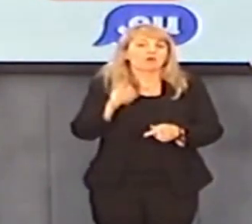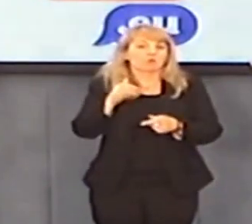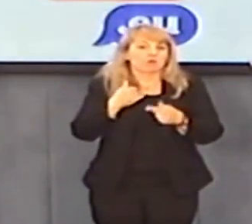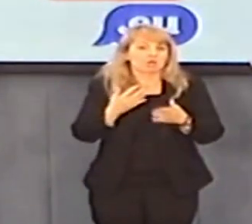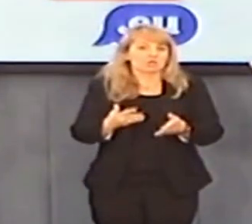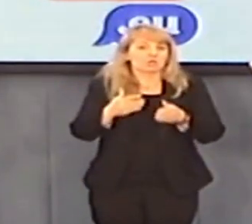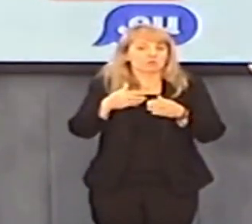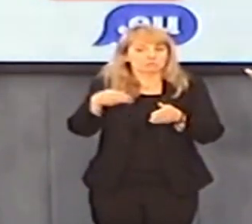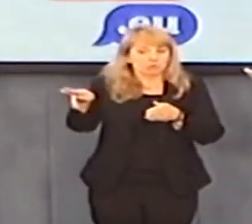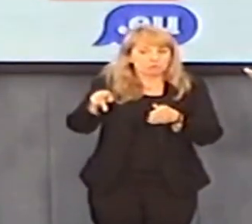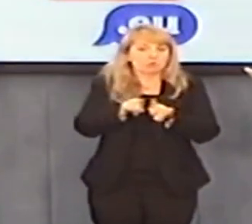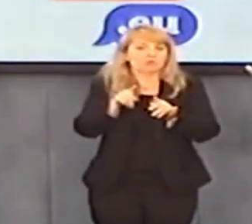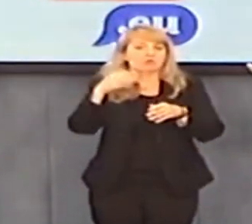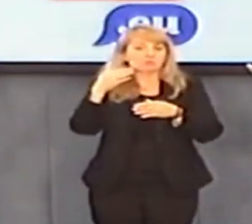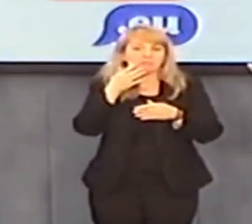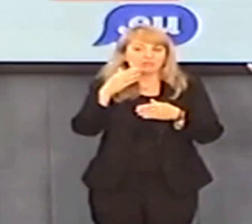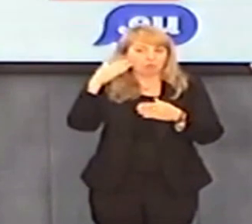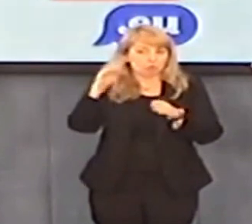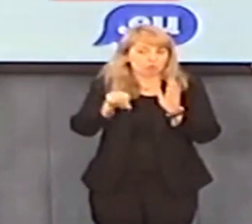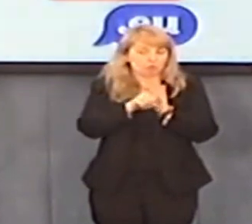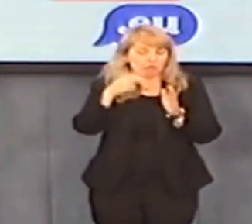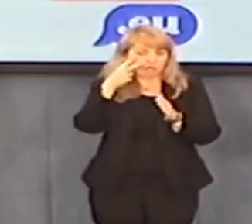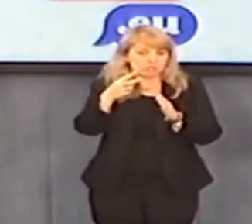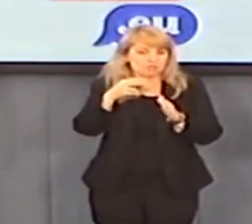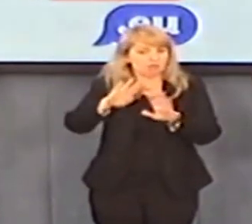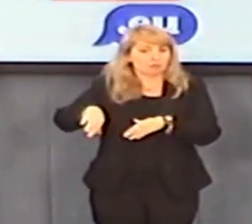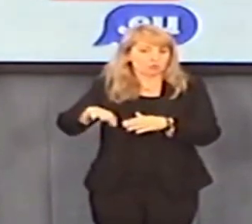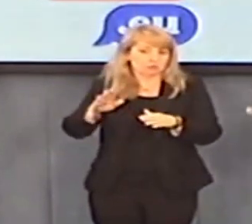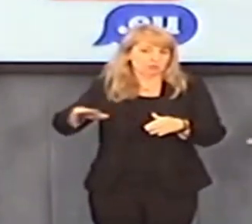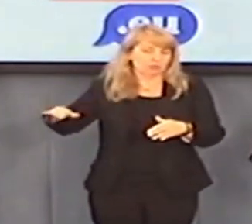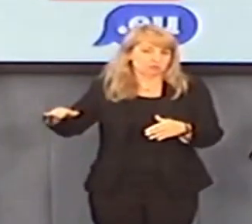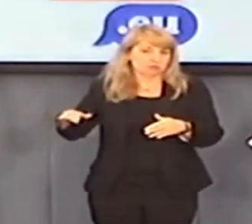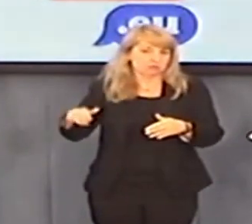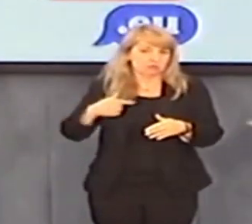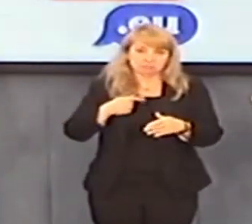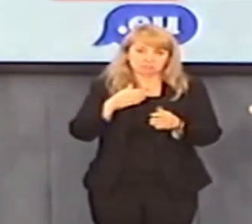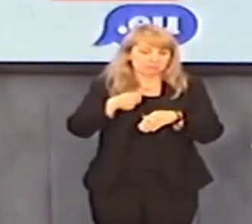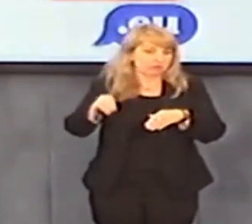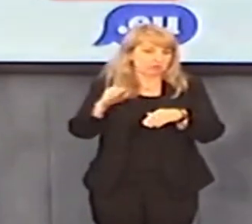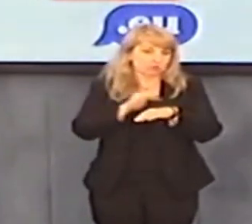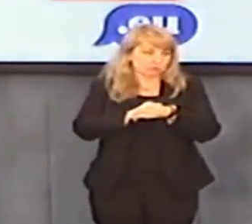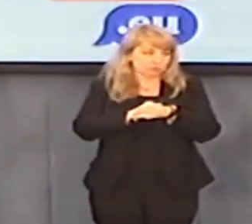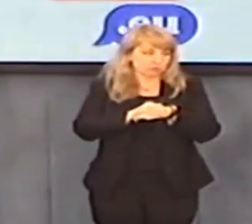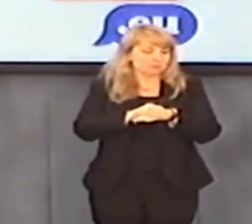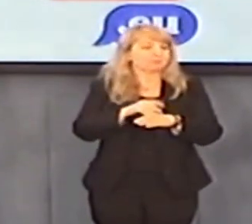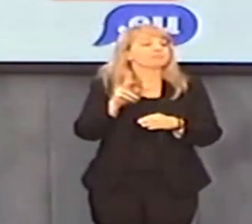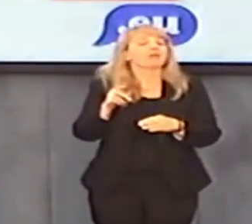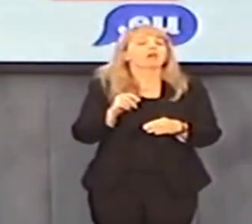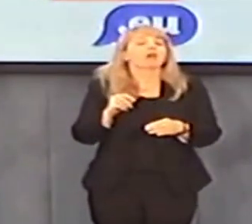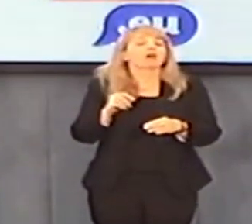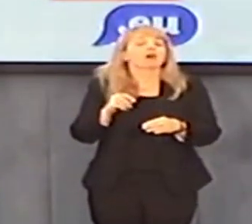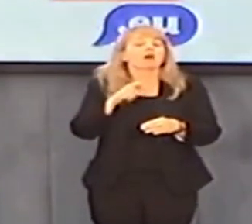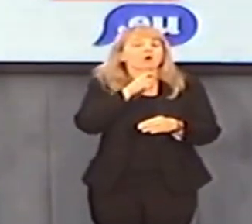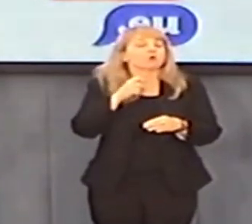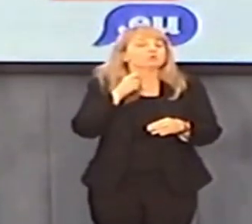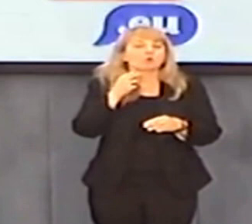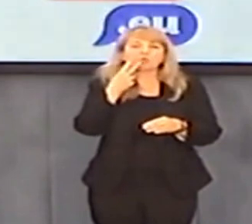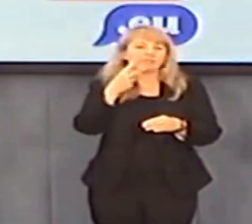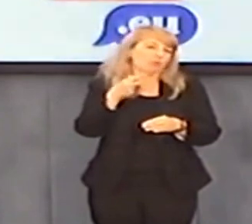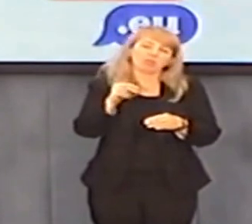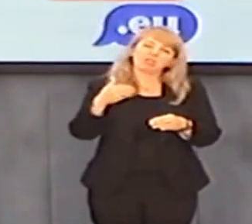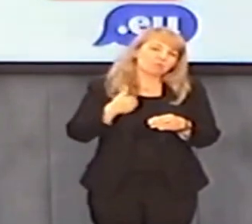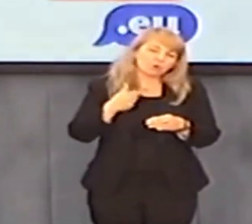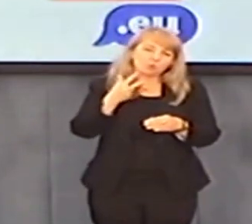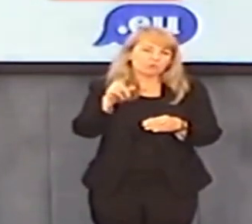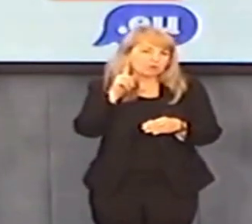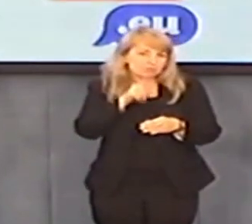z pozostałymi. Oczywiście ksiądz Paweł B. zaprzecza. Sprawa stała się już